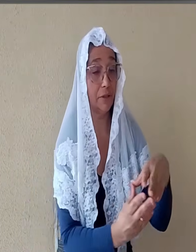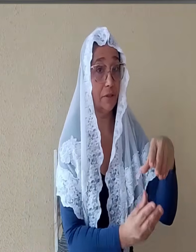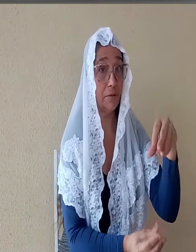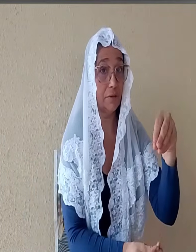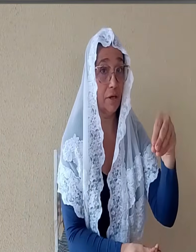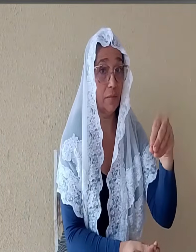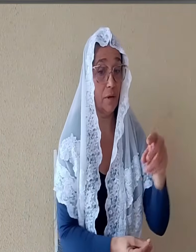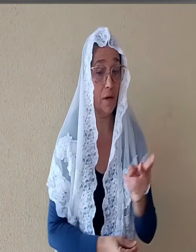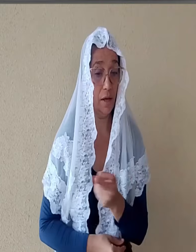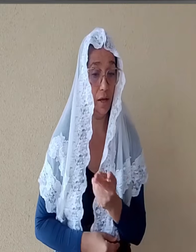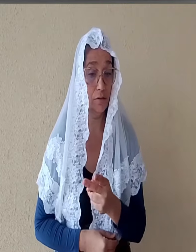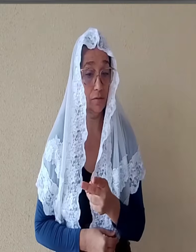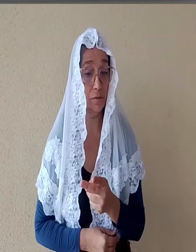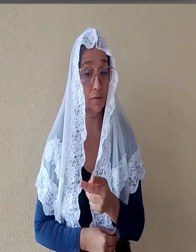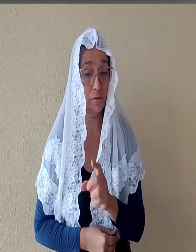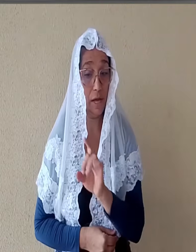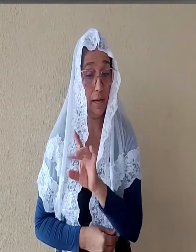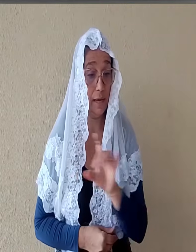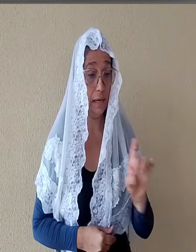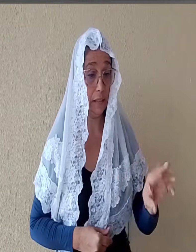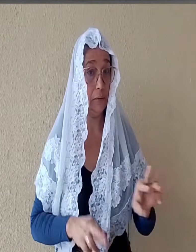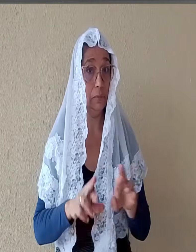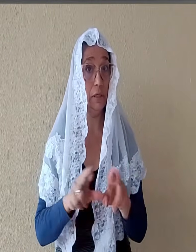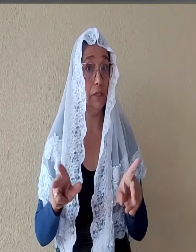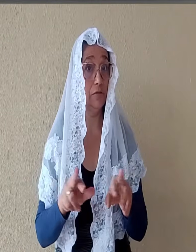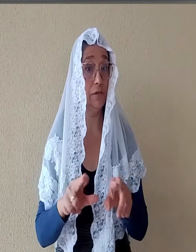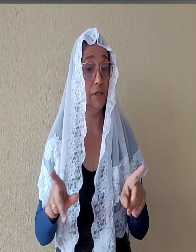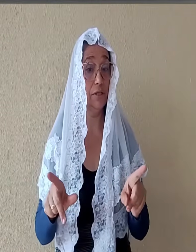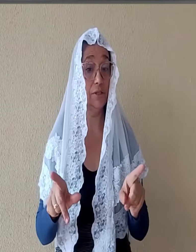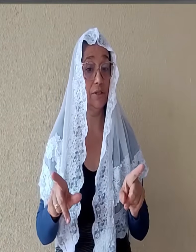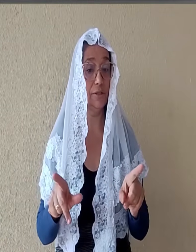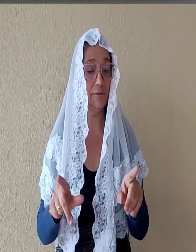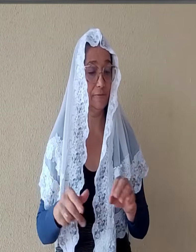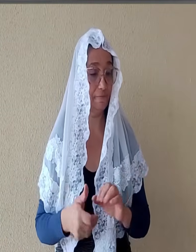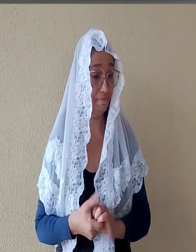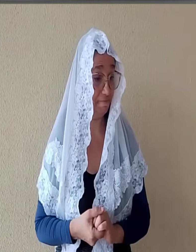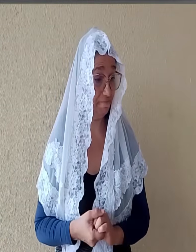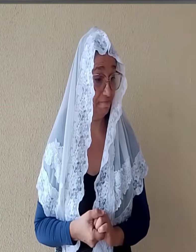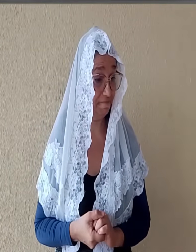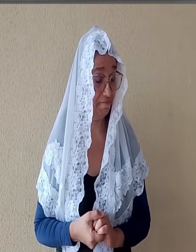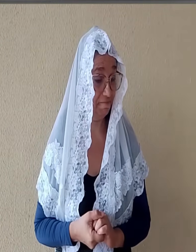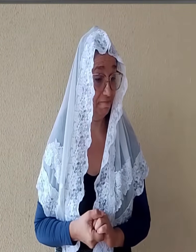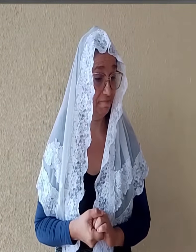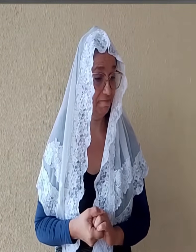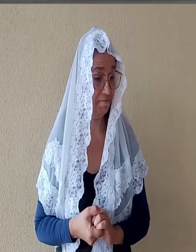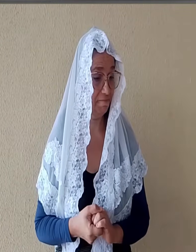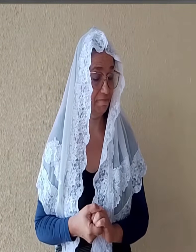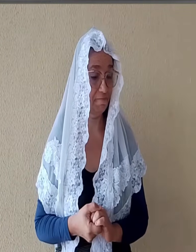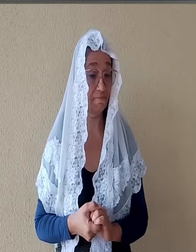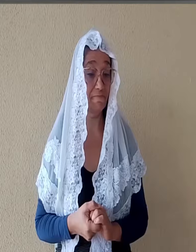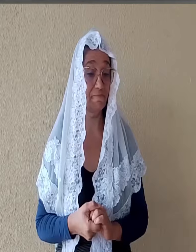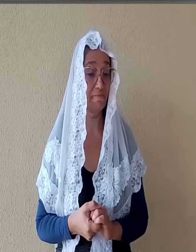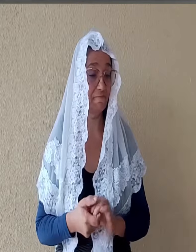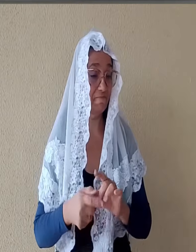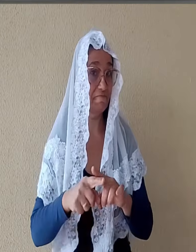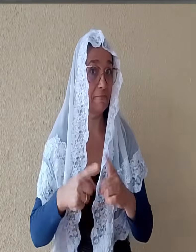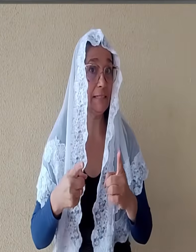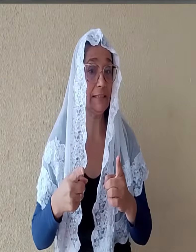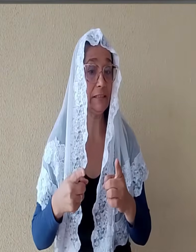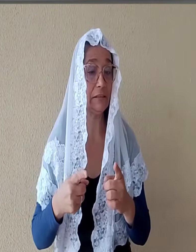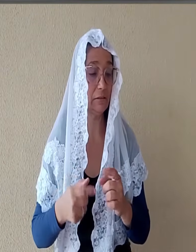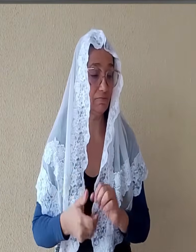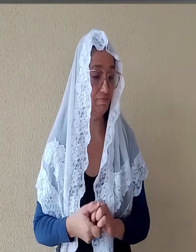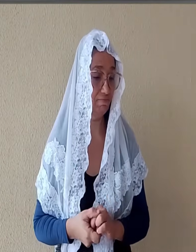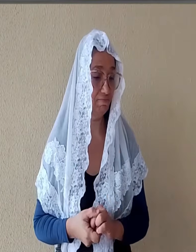Deus é perfeito. Tinha que acontecer que a nossa alma, quando fosse entrar no nosso corpo, ela tinha que repelir, não é